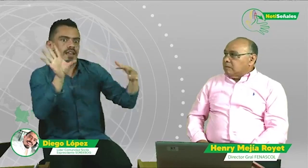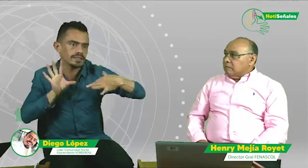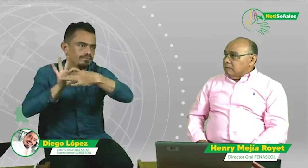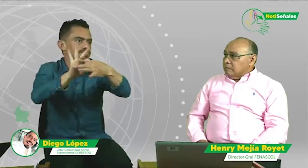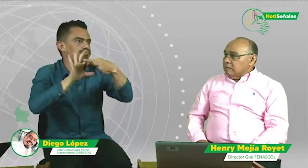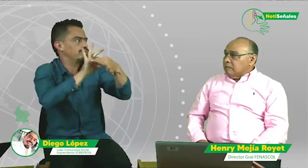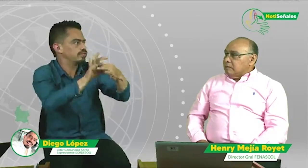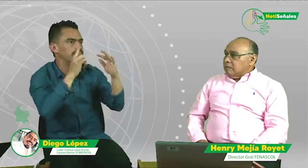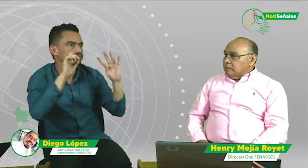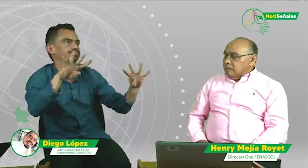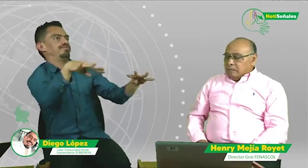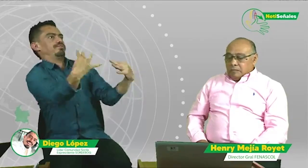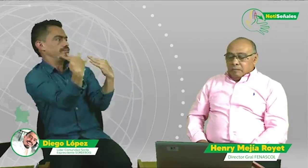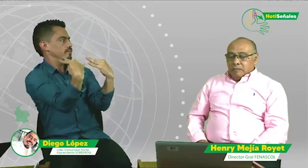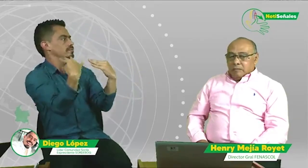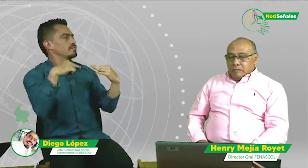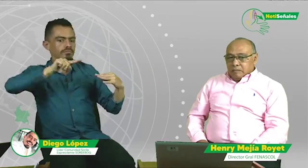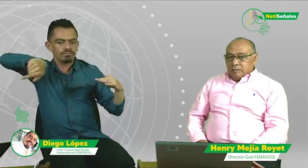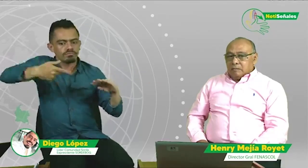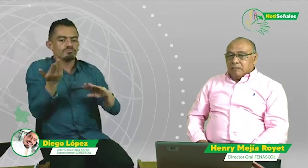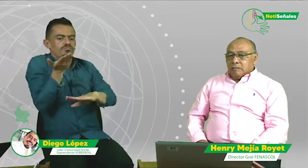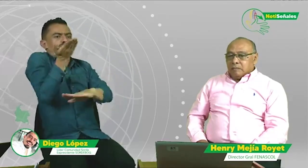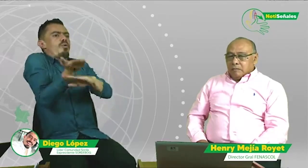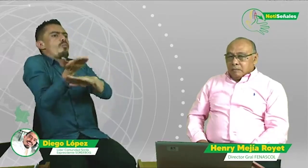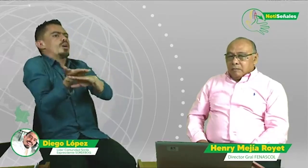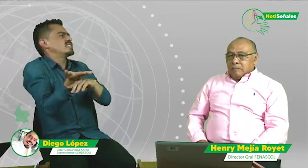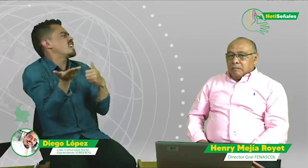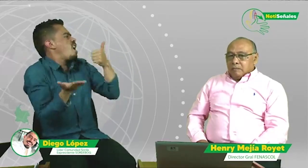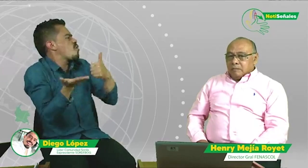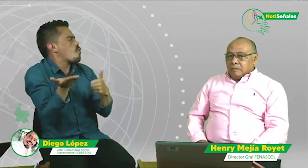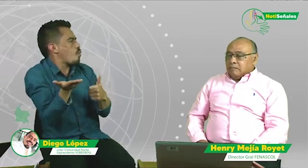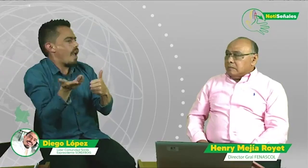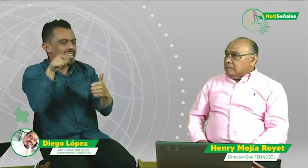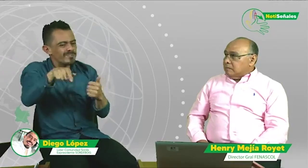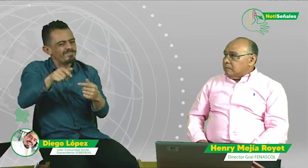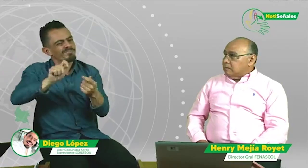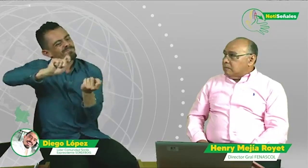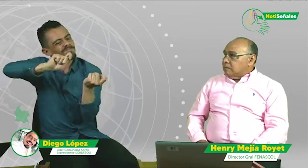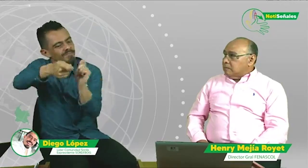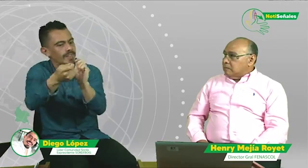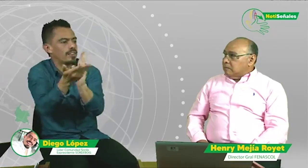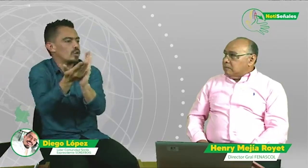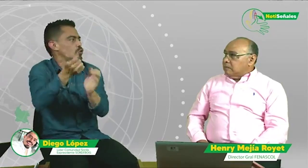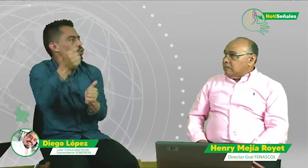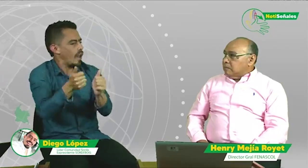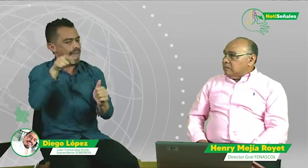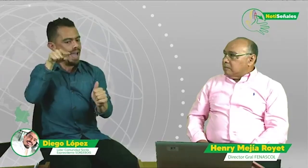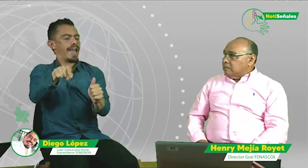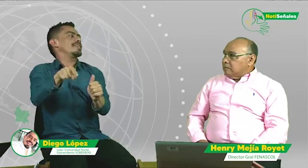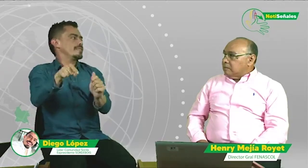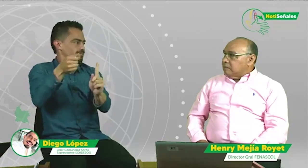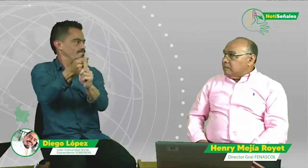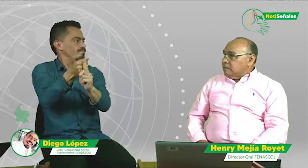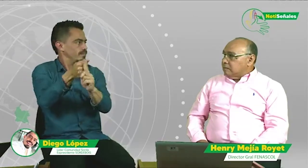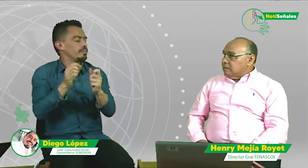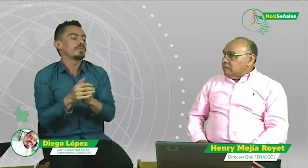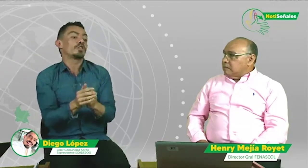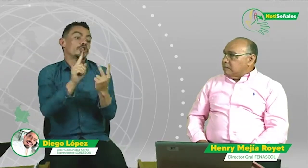las universidades, las facultades de pedagogía, educación, y que se pueda llegar a este acuerdo y encontrar cuáles son